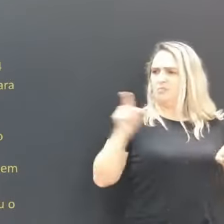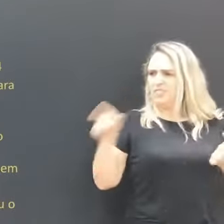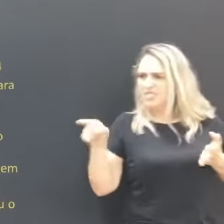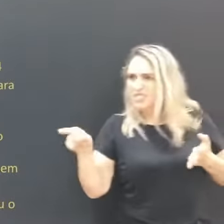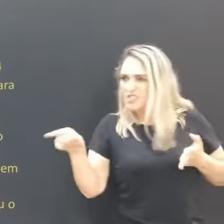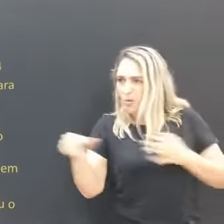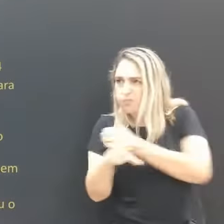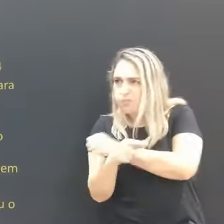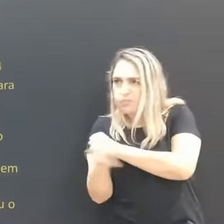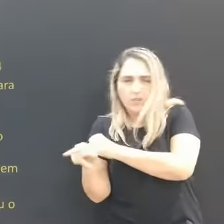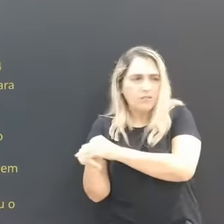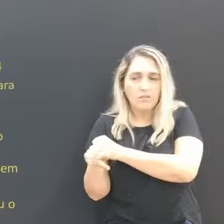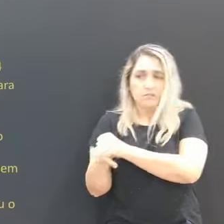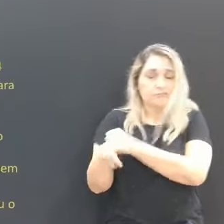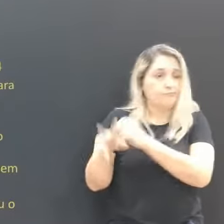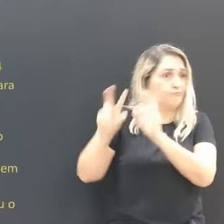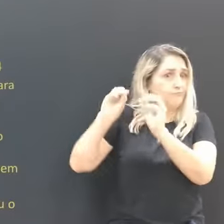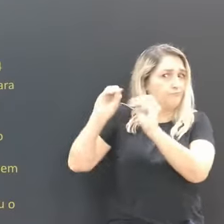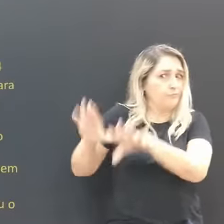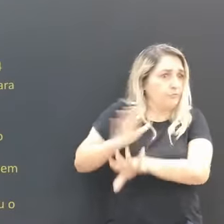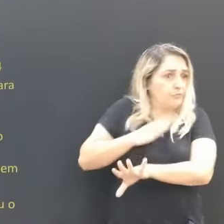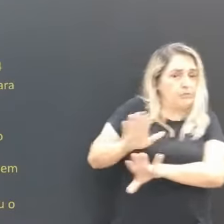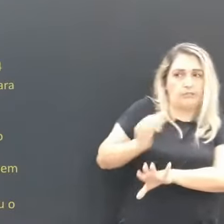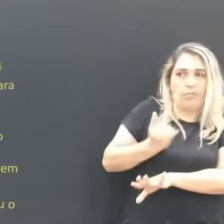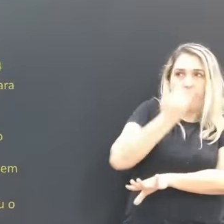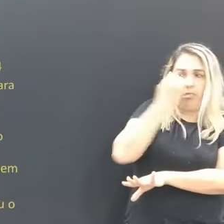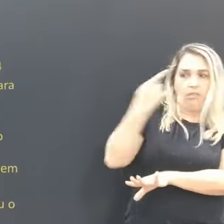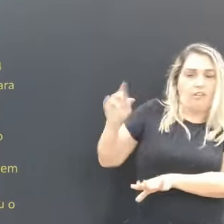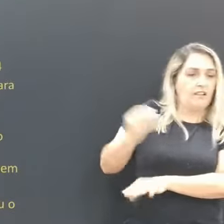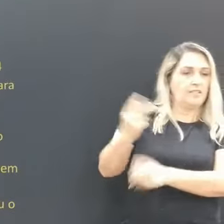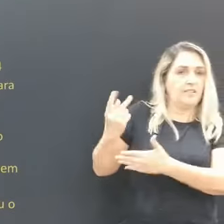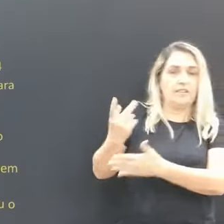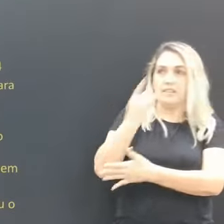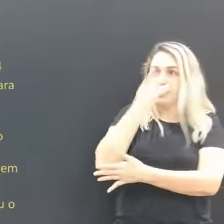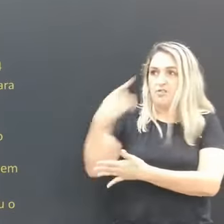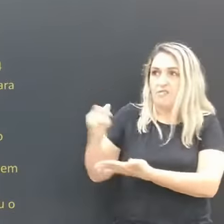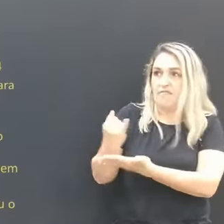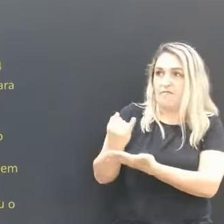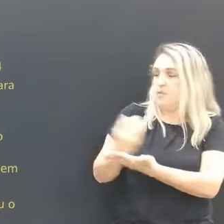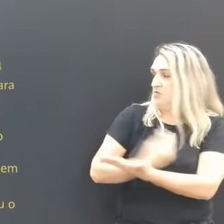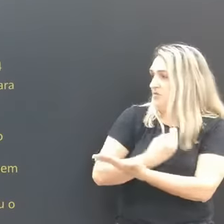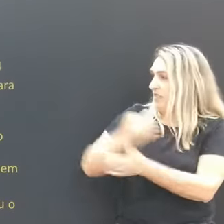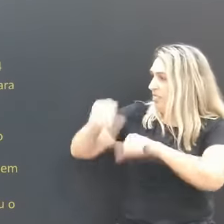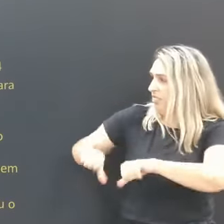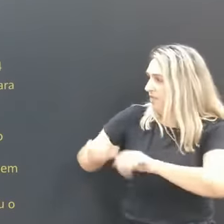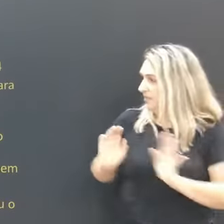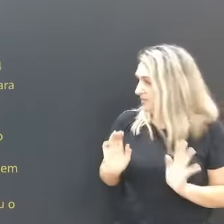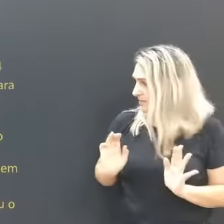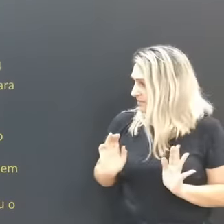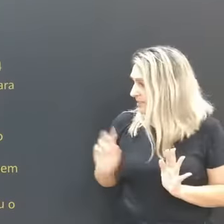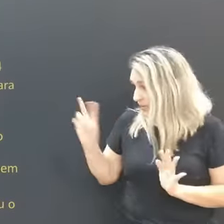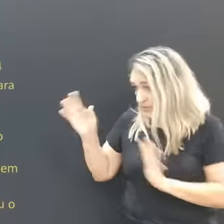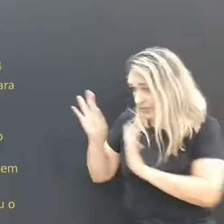diferente, digna de ti. Mas esse aí, Jesus, esse aí não faz nada, não tem